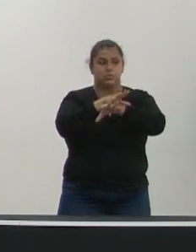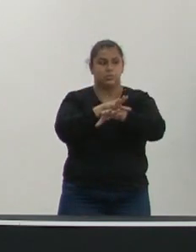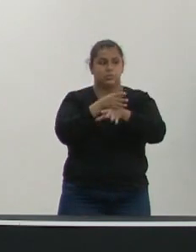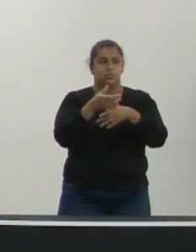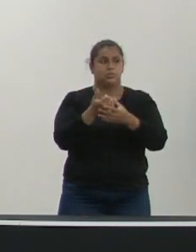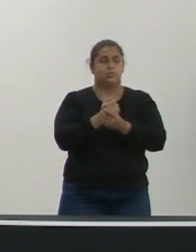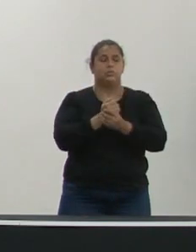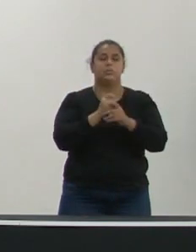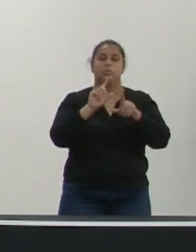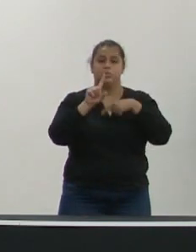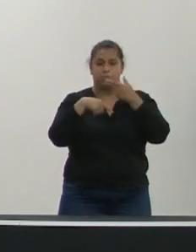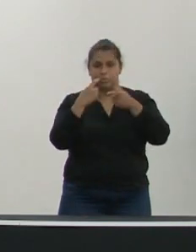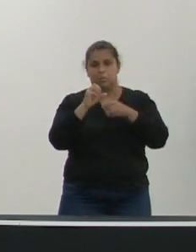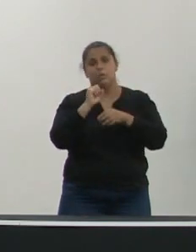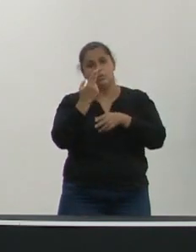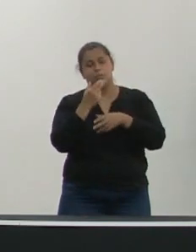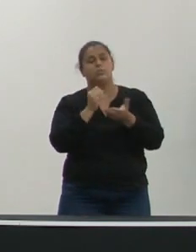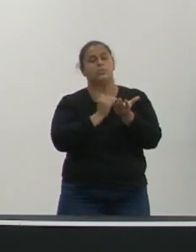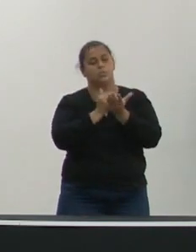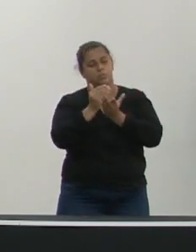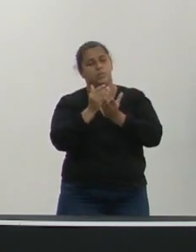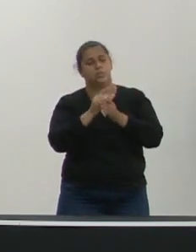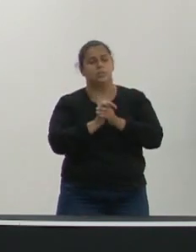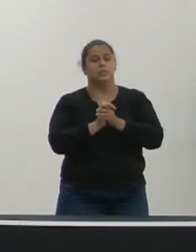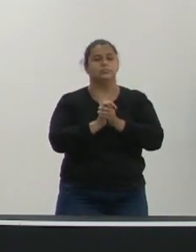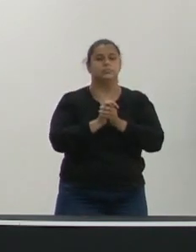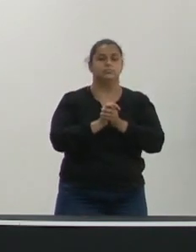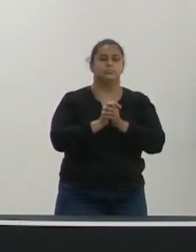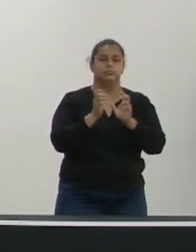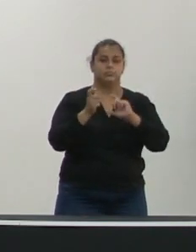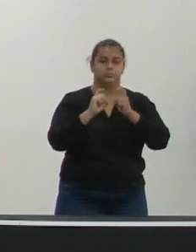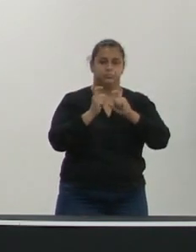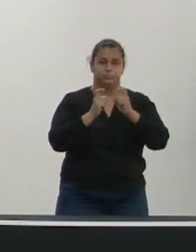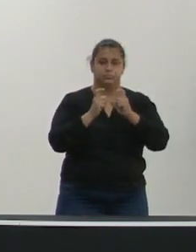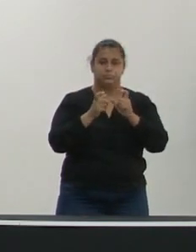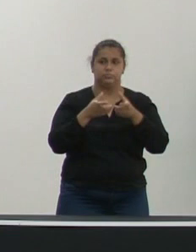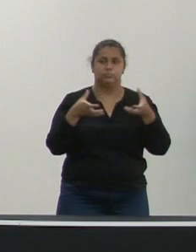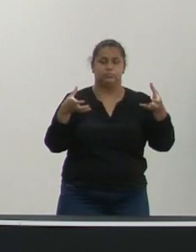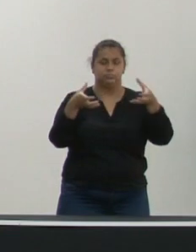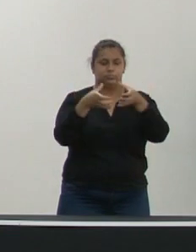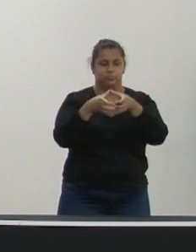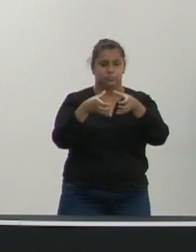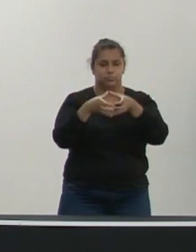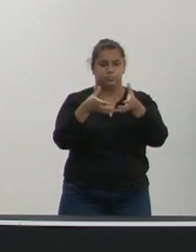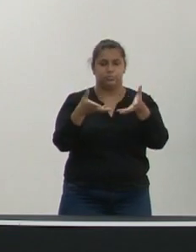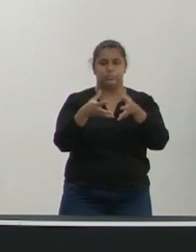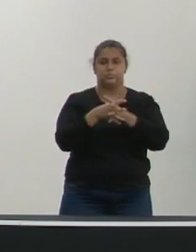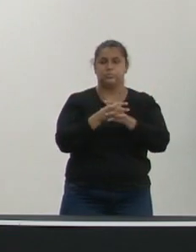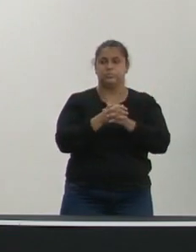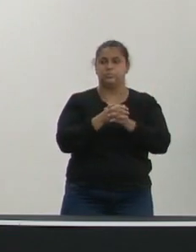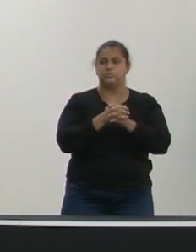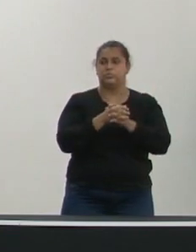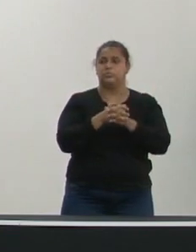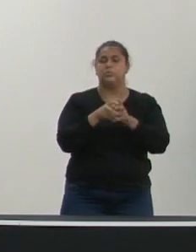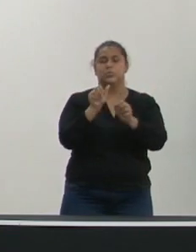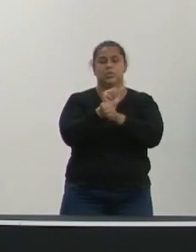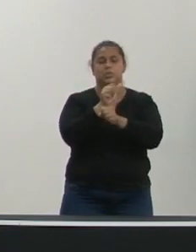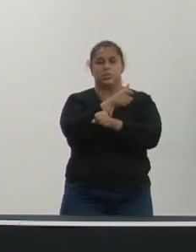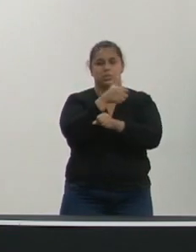dar início à oitiva. Pode ficar à vontade, vereadores. Vamos na guarda de 15